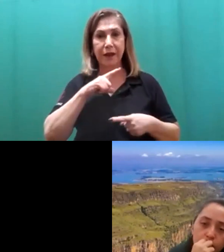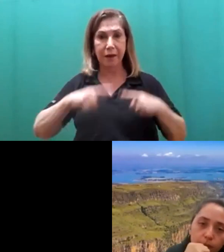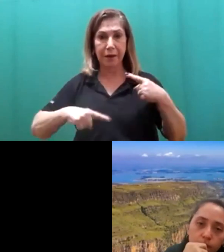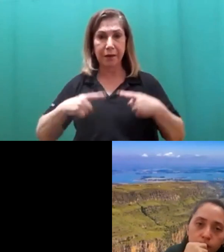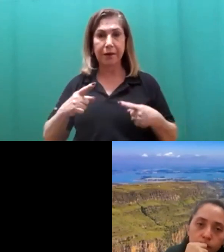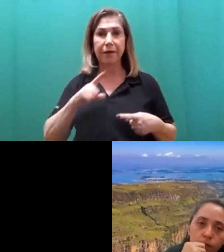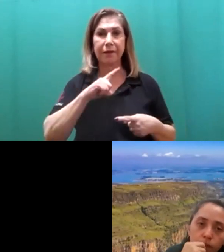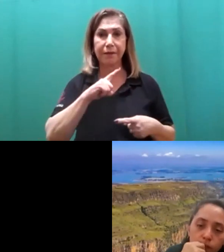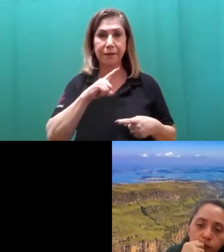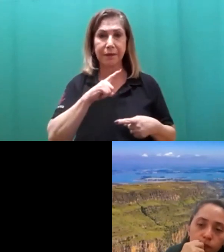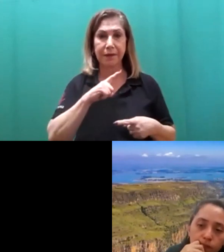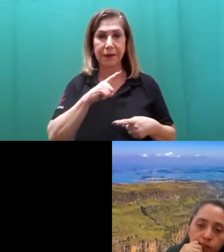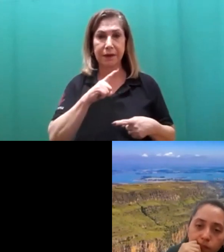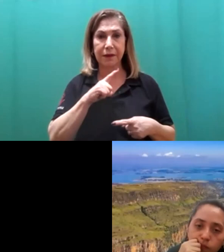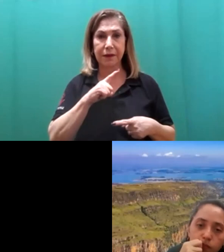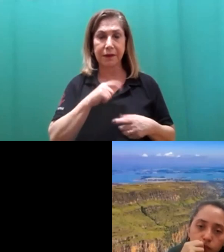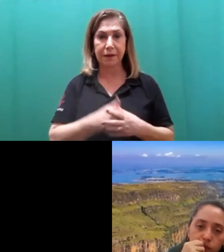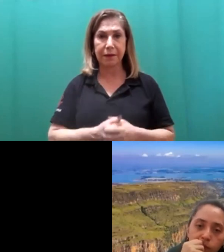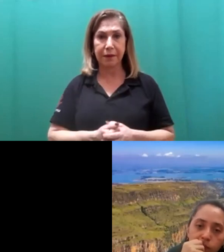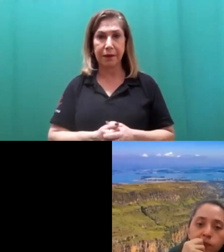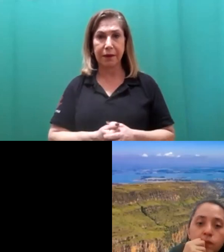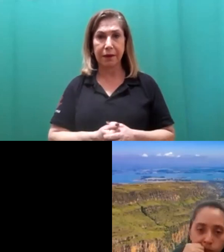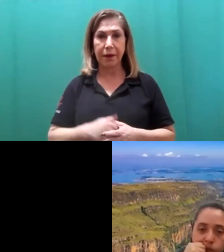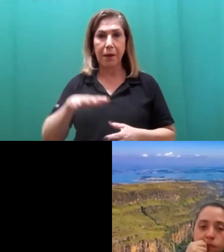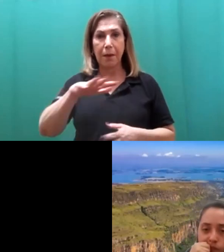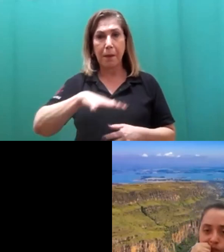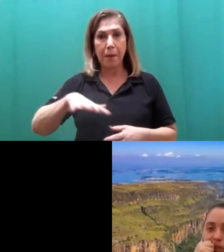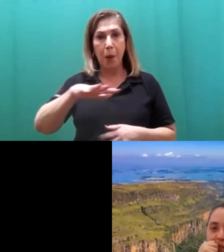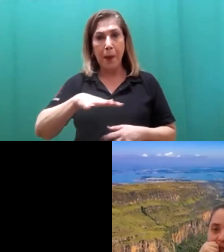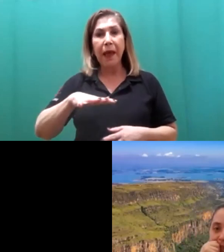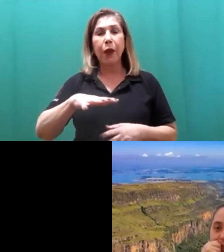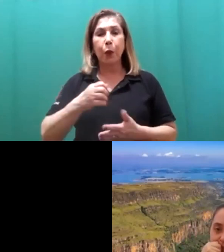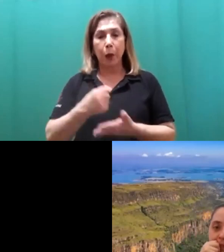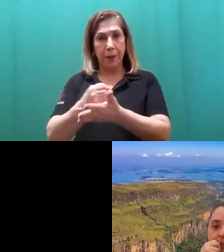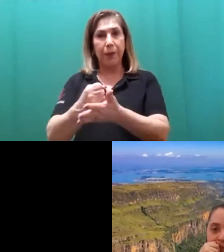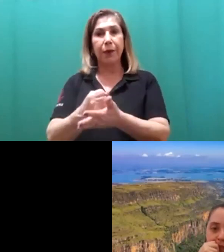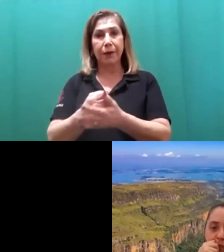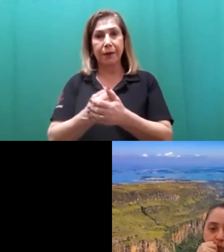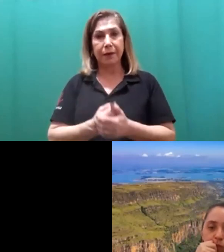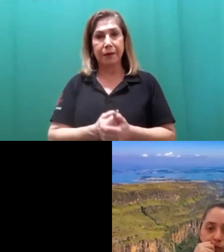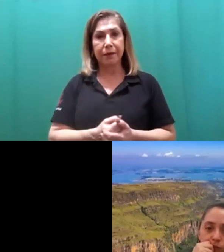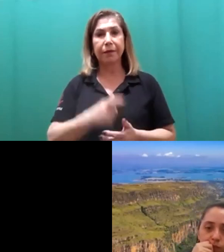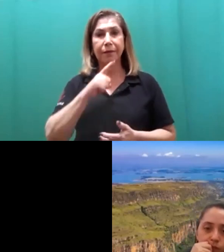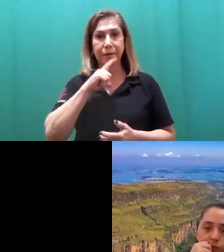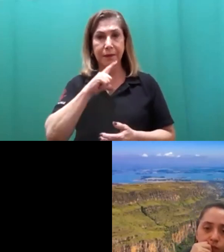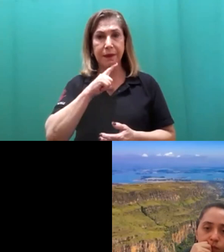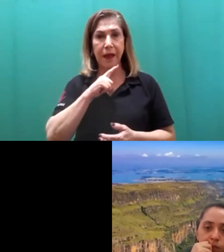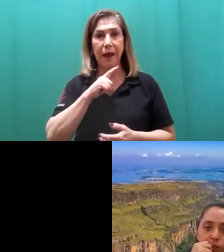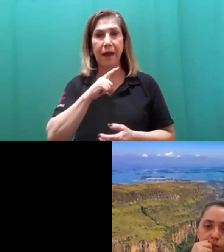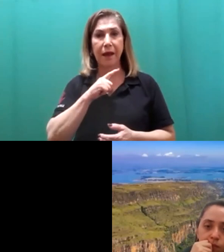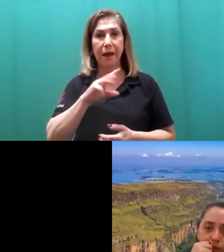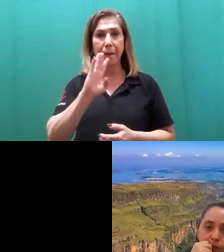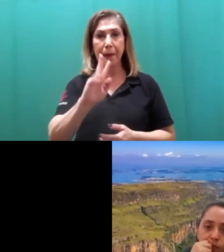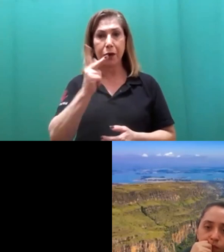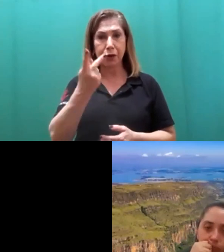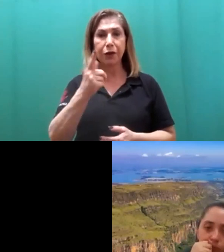teve seu momento, né, de mais apoio, e a gente, né, tem esse equipamento em Belo Horizonte